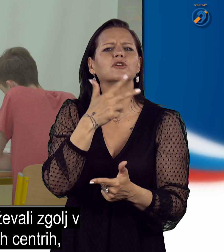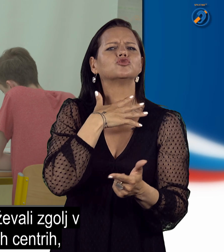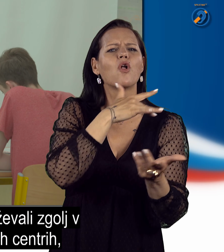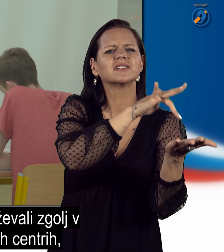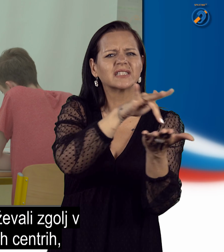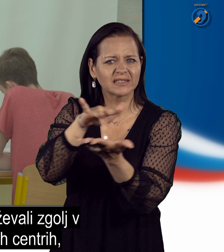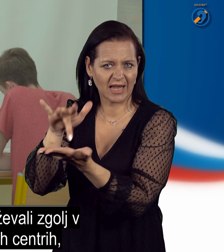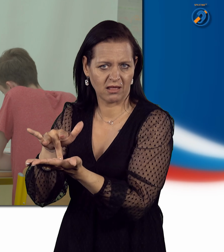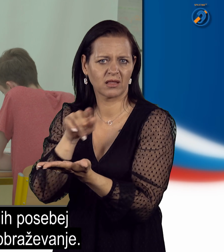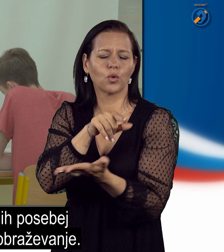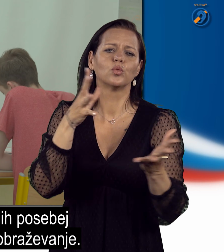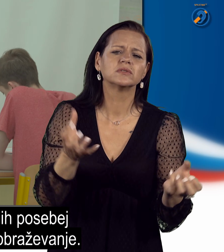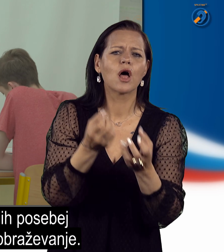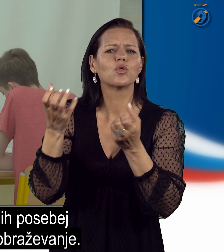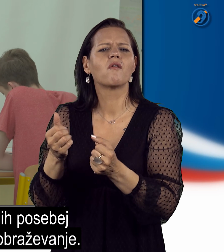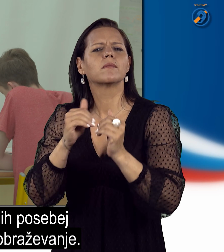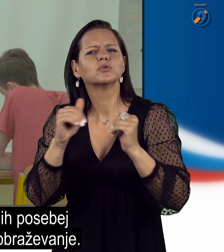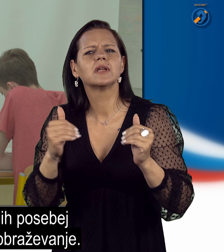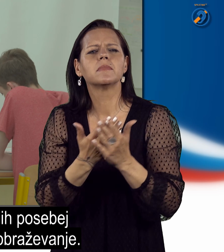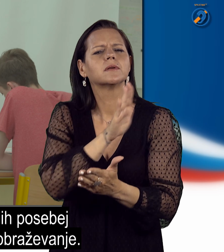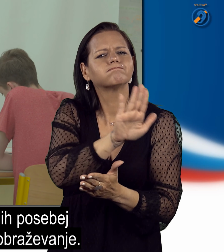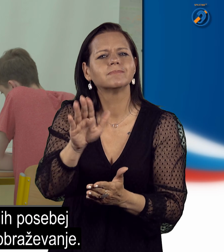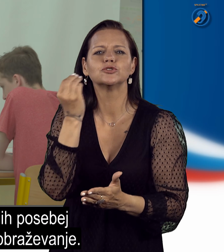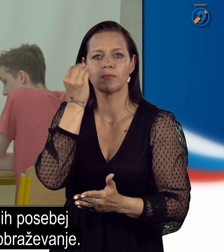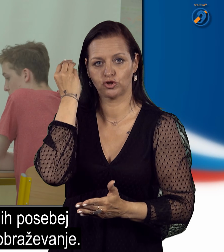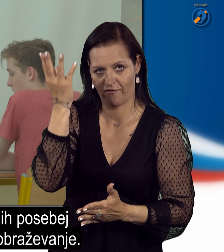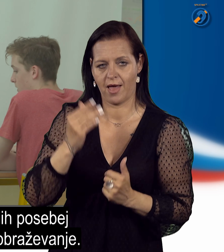centrih, ustanovljenih posebej za njihovo izobraževanje.